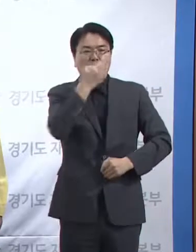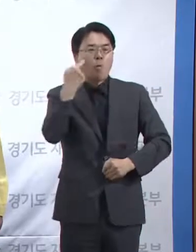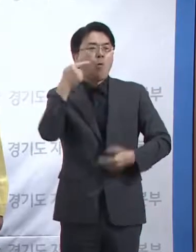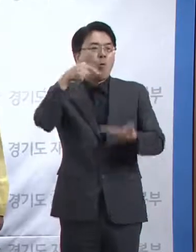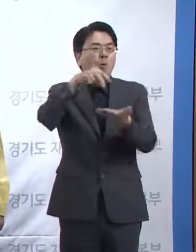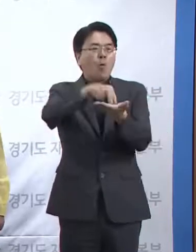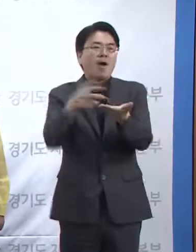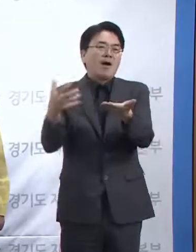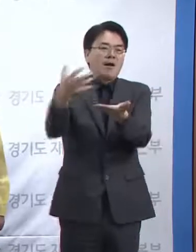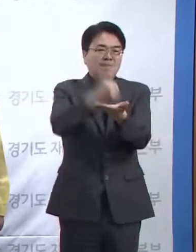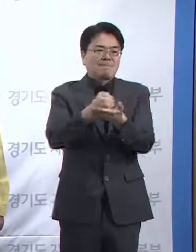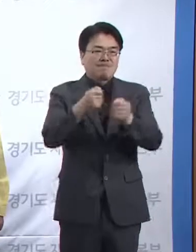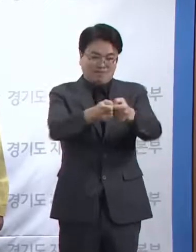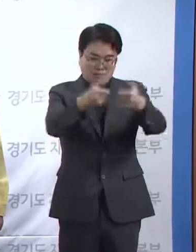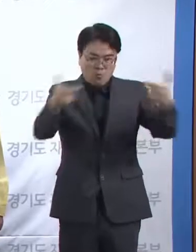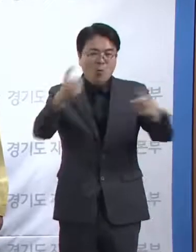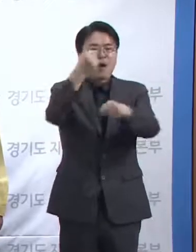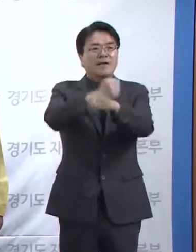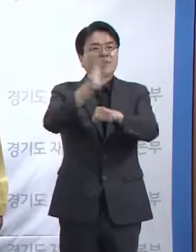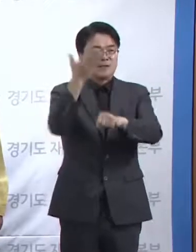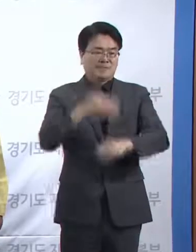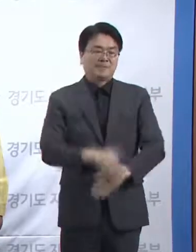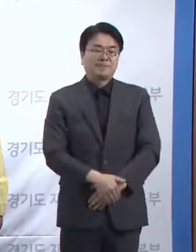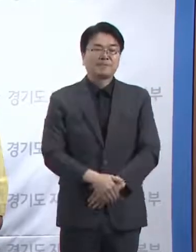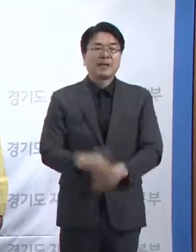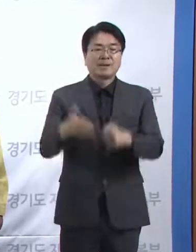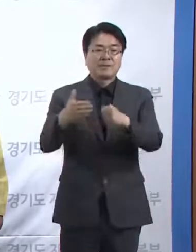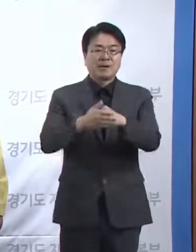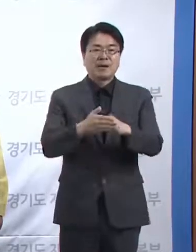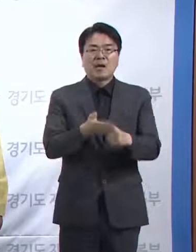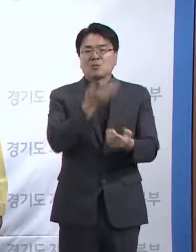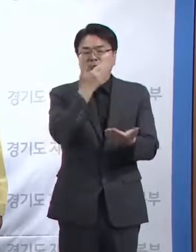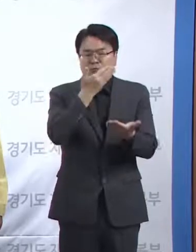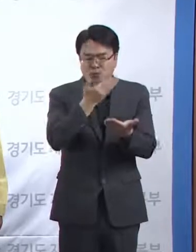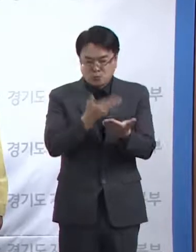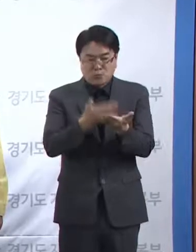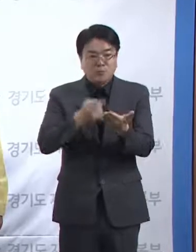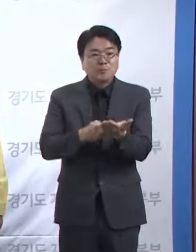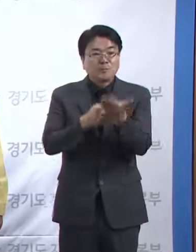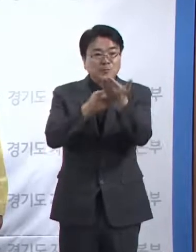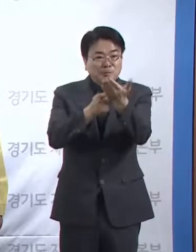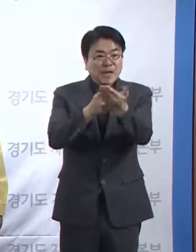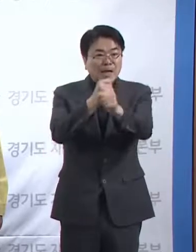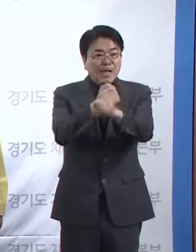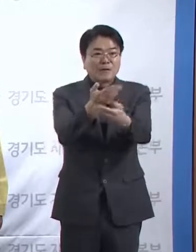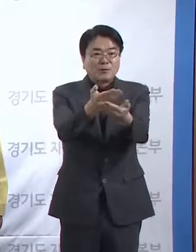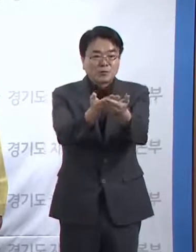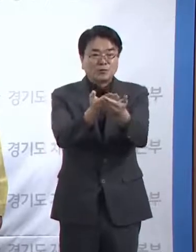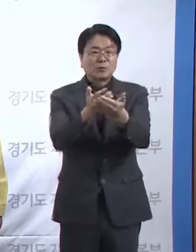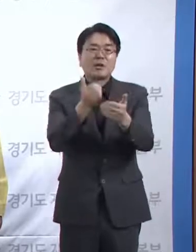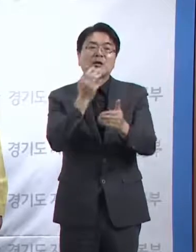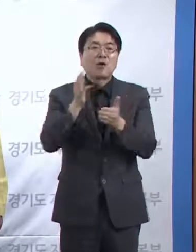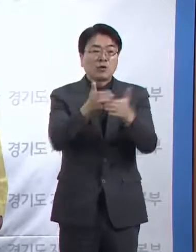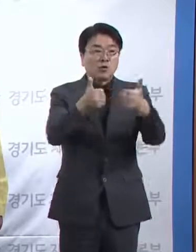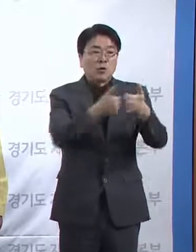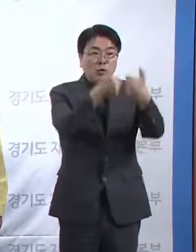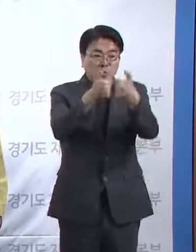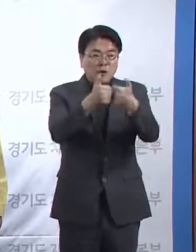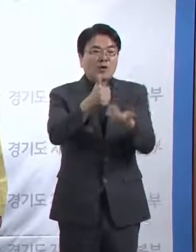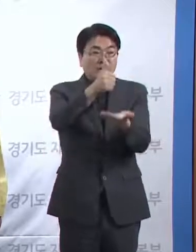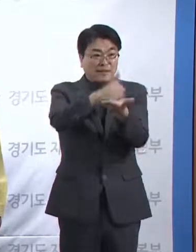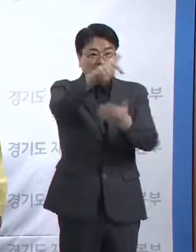됐습니다. 이 자리를 빌려서 소중한 제안을 해주신 장현국 의장님, 그리고